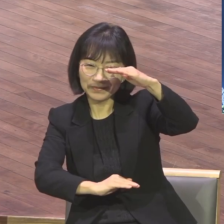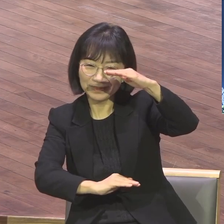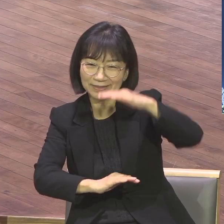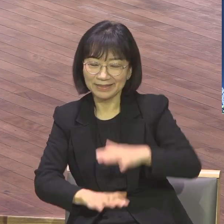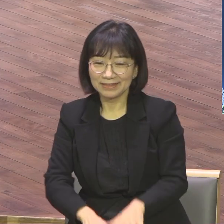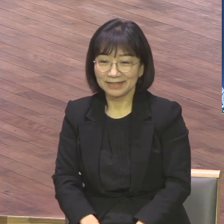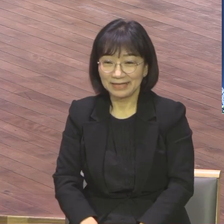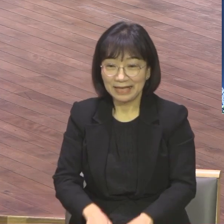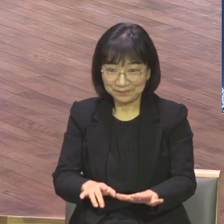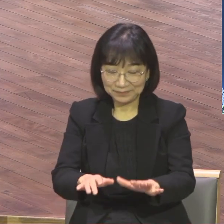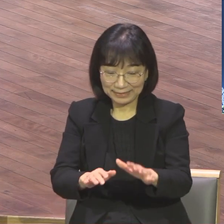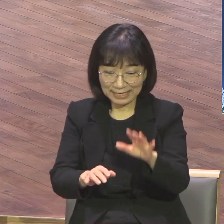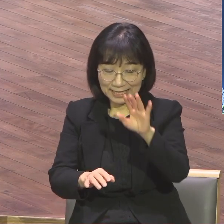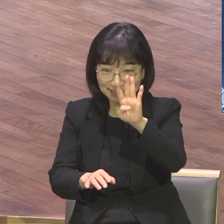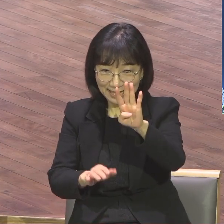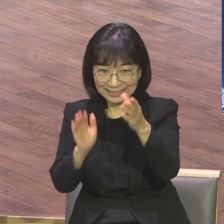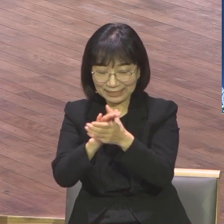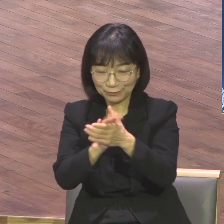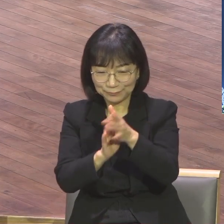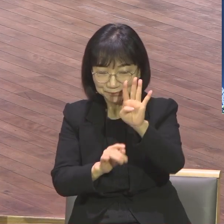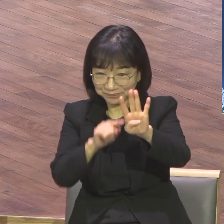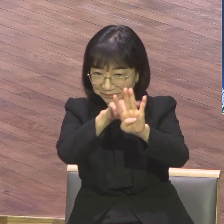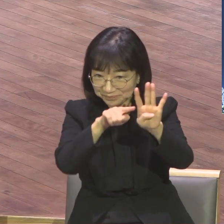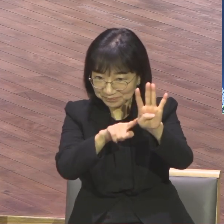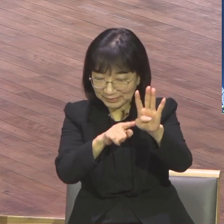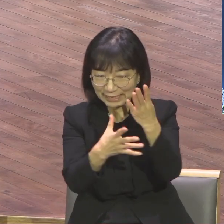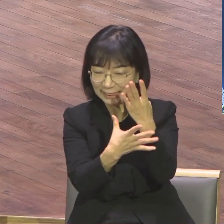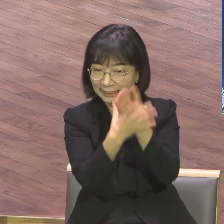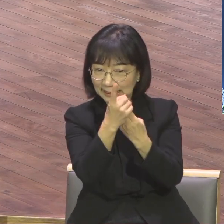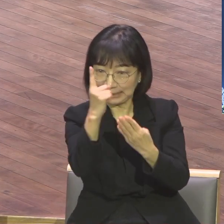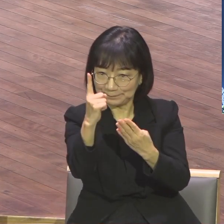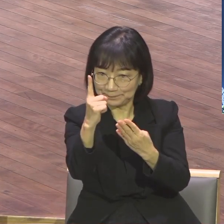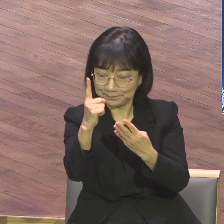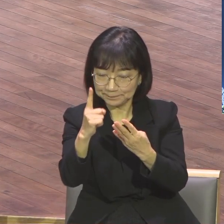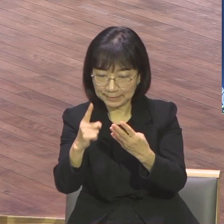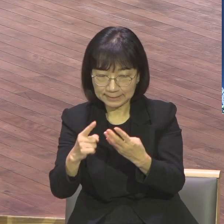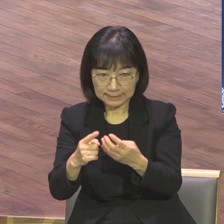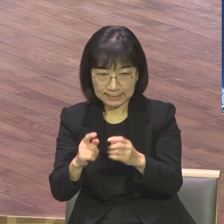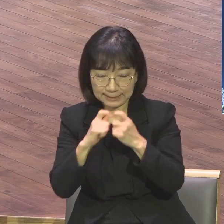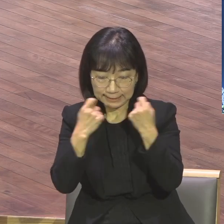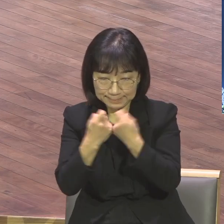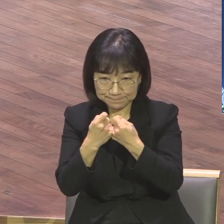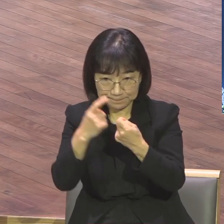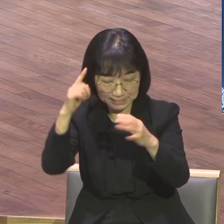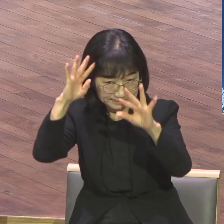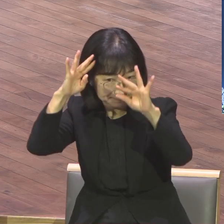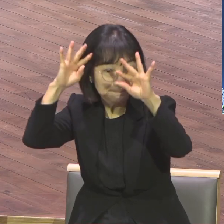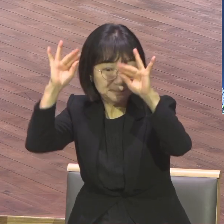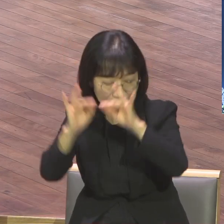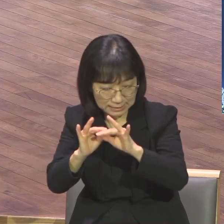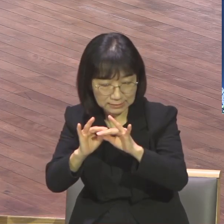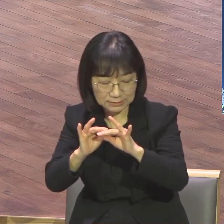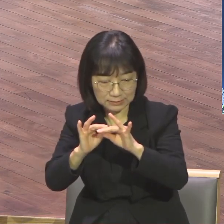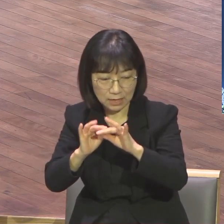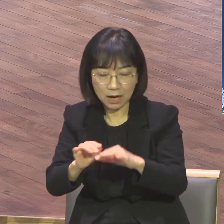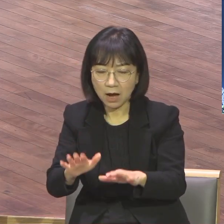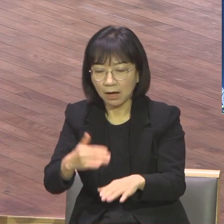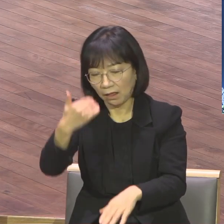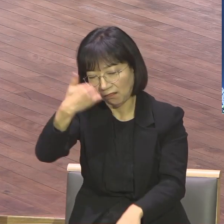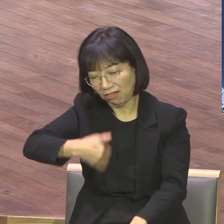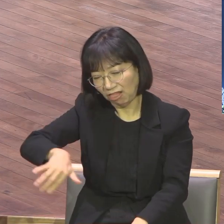친구가 한 팀이 돼가지고 이 중풍병자를 치유하는 자리까지